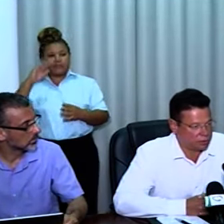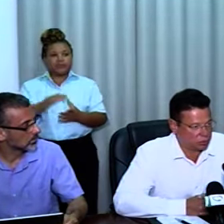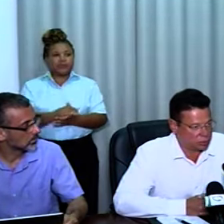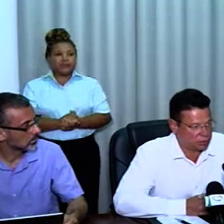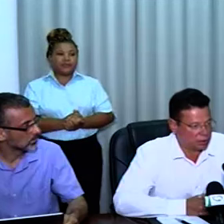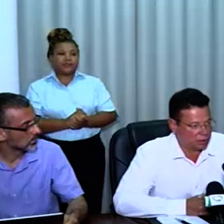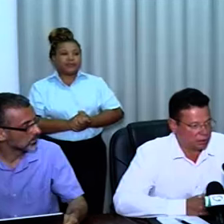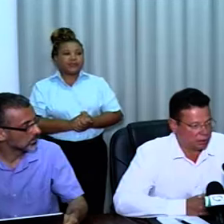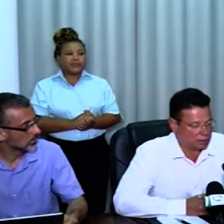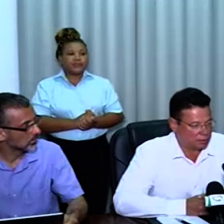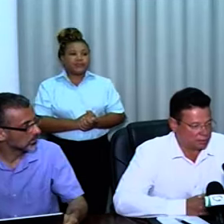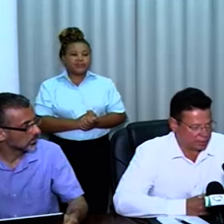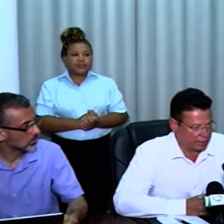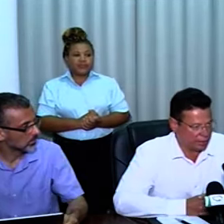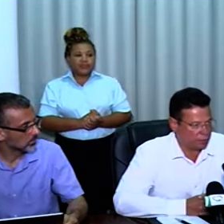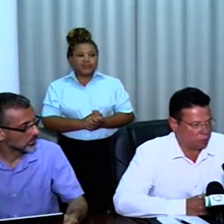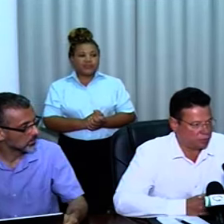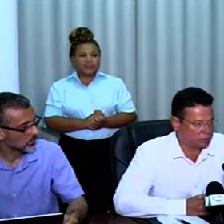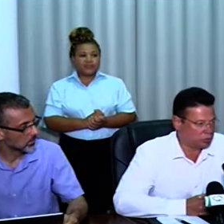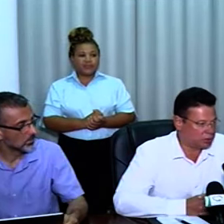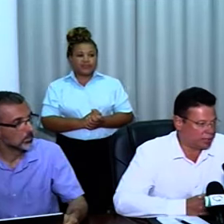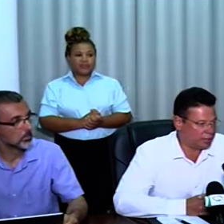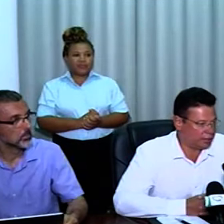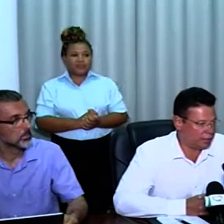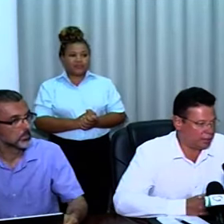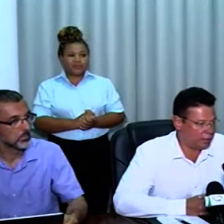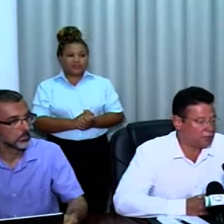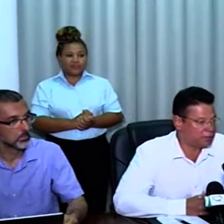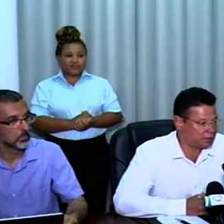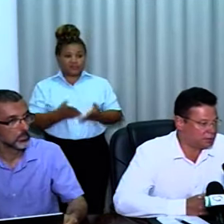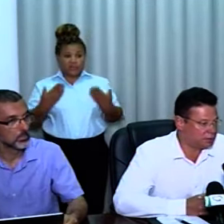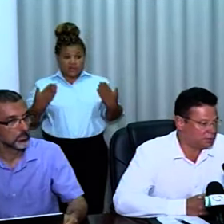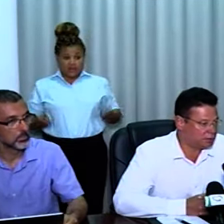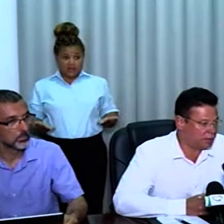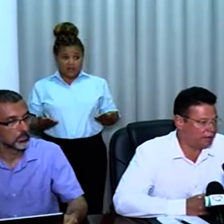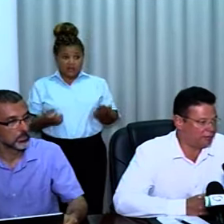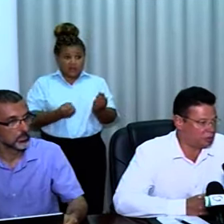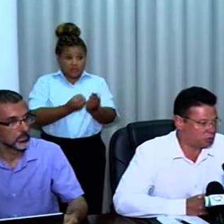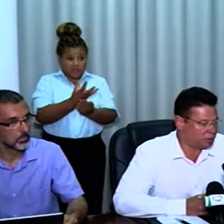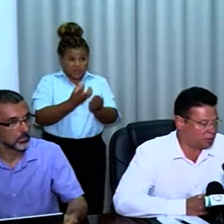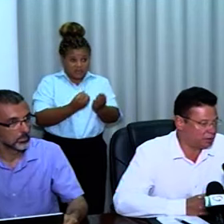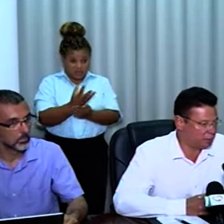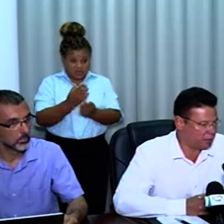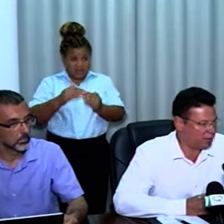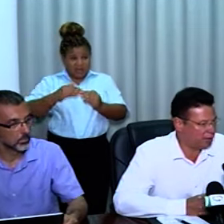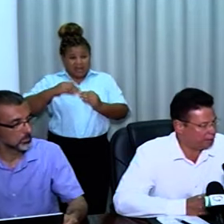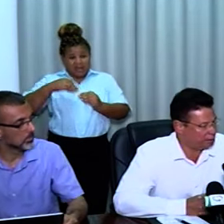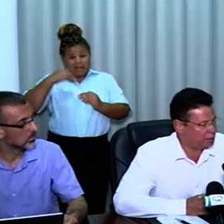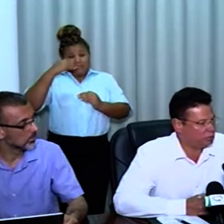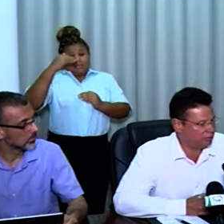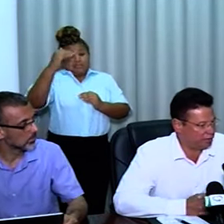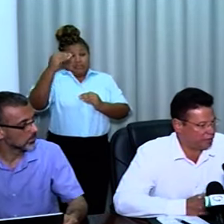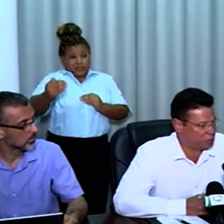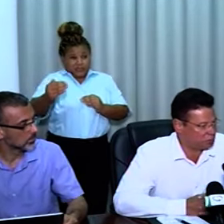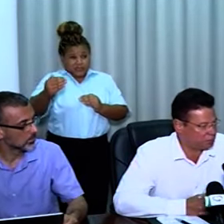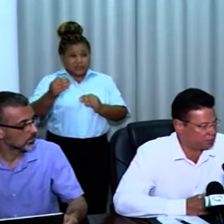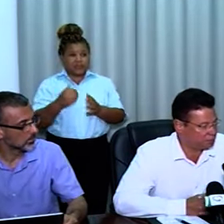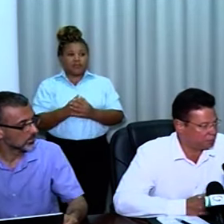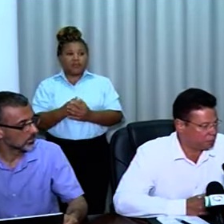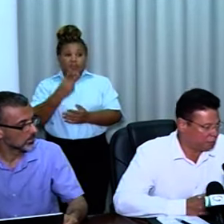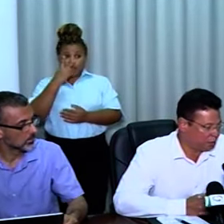faudrait dire aussi que tout à l'heure, nous avons sorti un updated advisory, nous appelons un health and travel